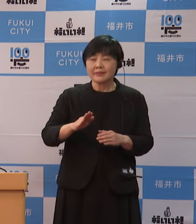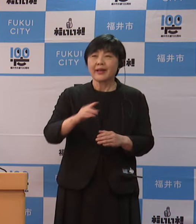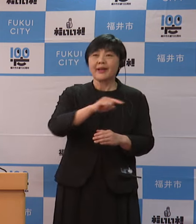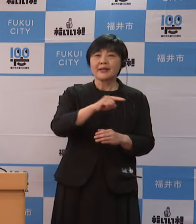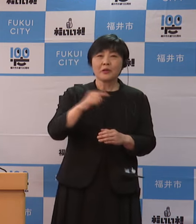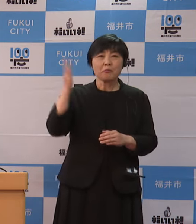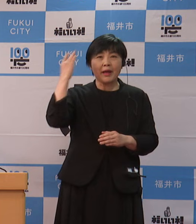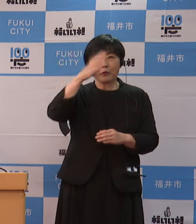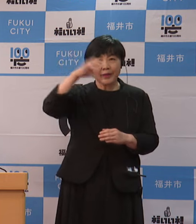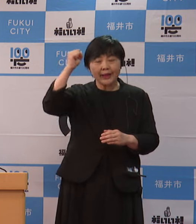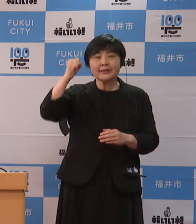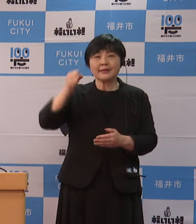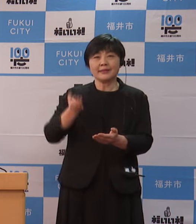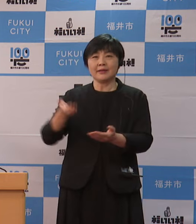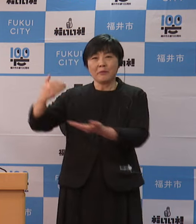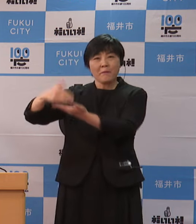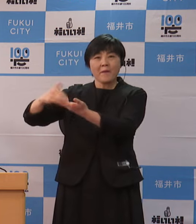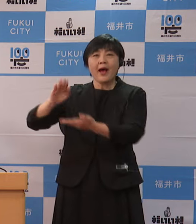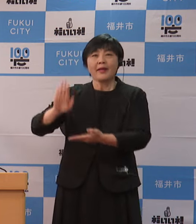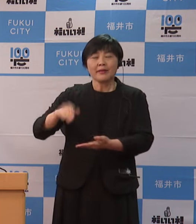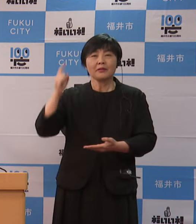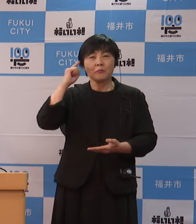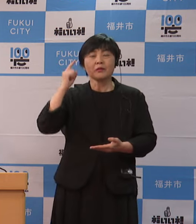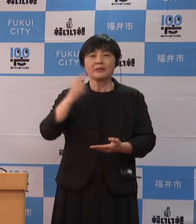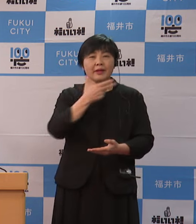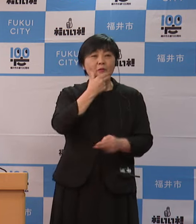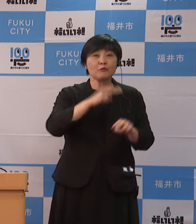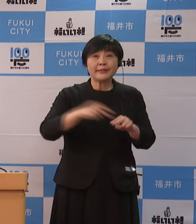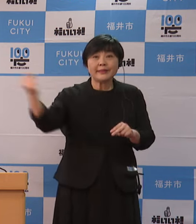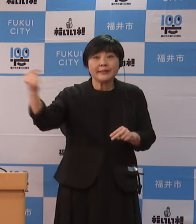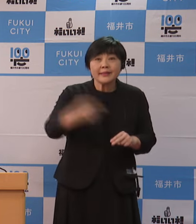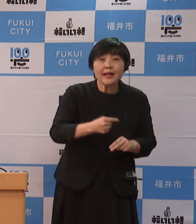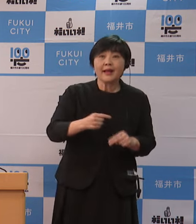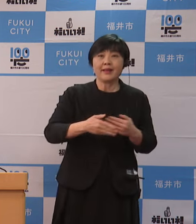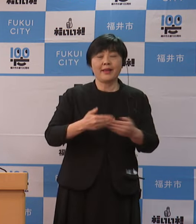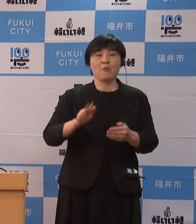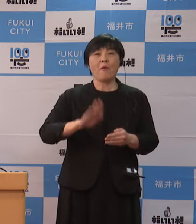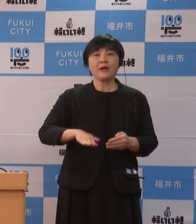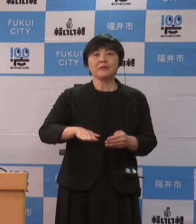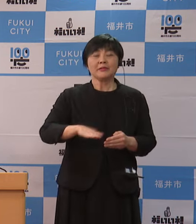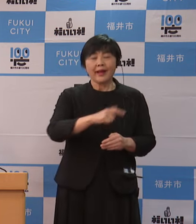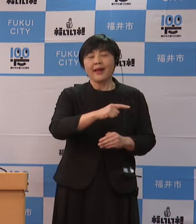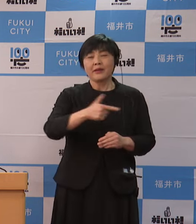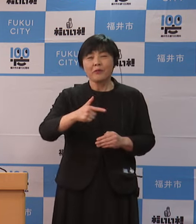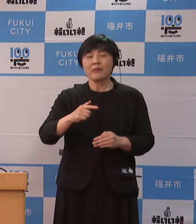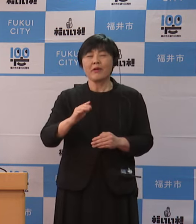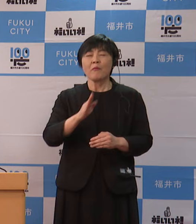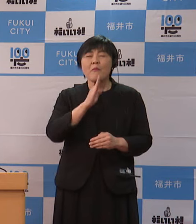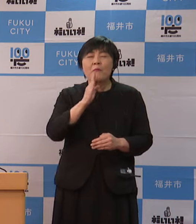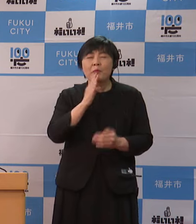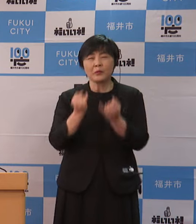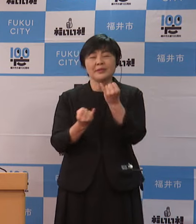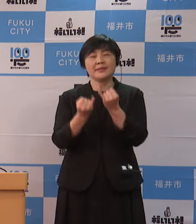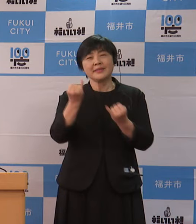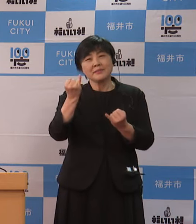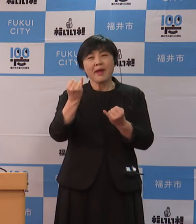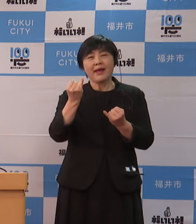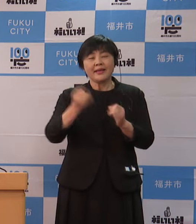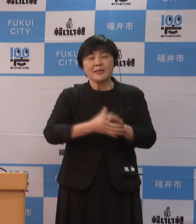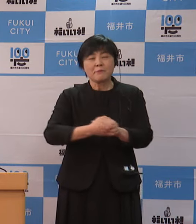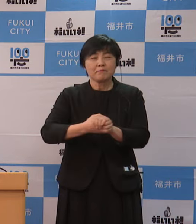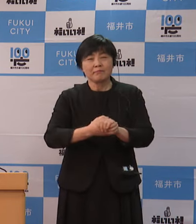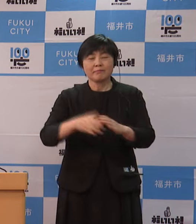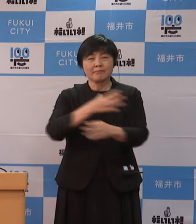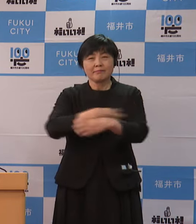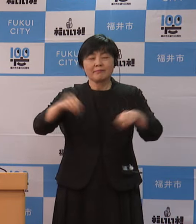うと思っておりますし、また福井の方に訪れていろんな印象を持たれた。どうしてもですね、姉妹都市の調印ができない